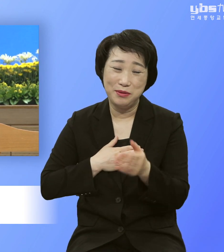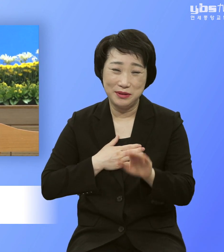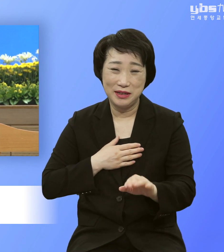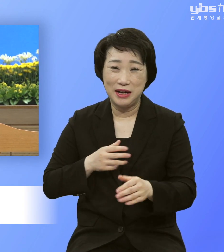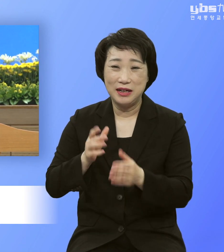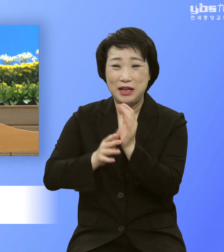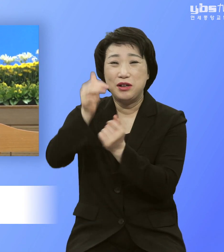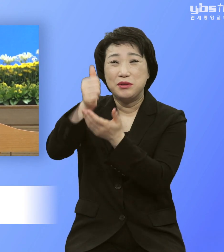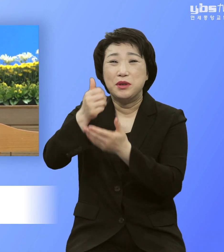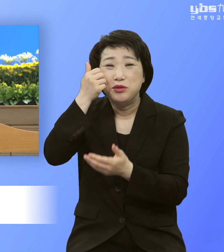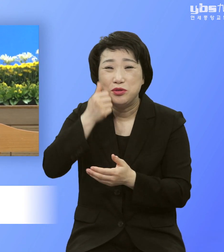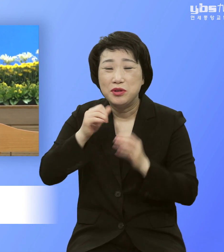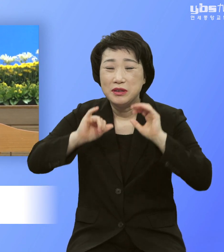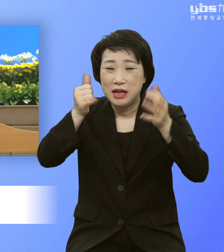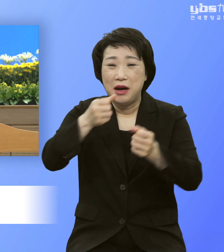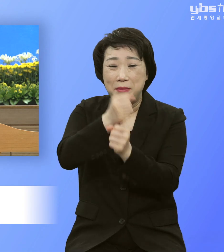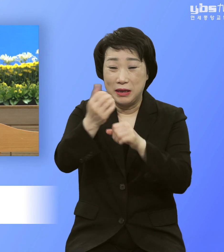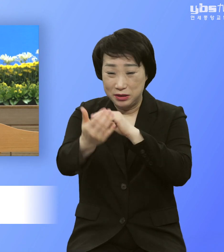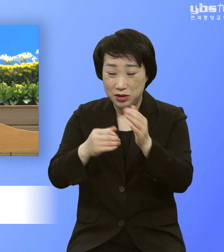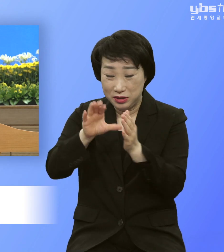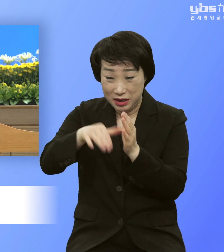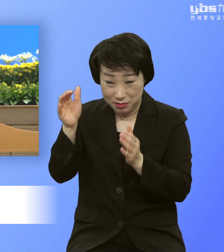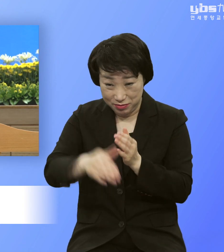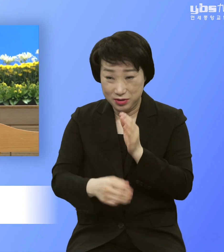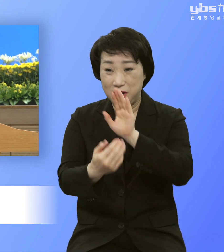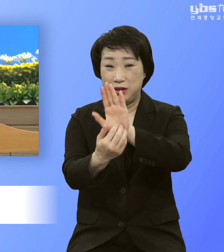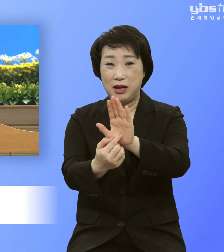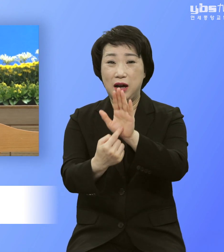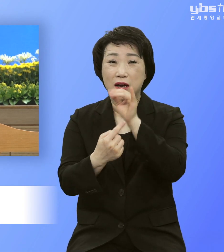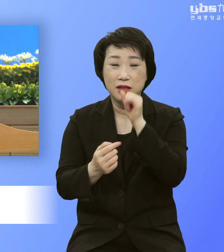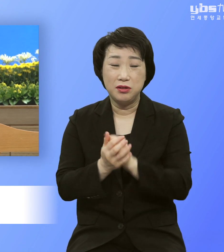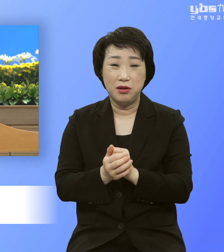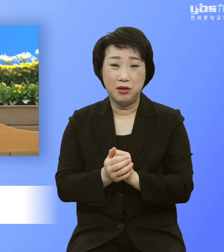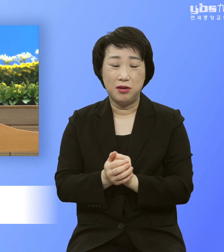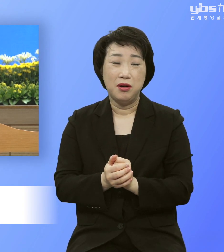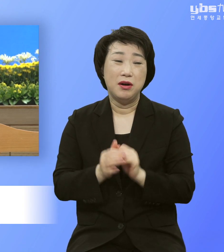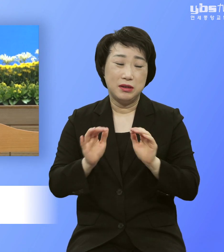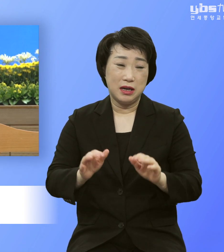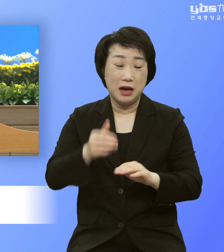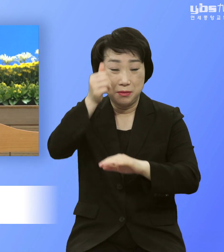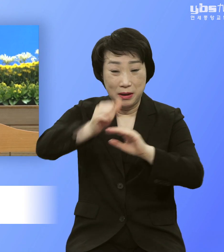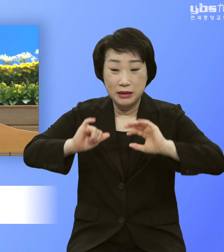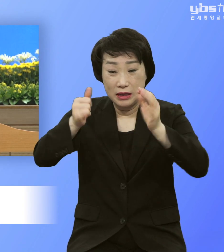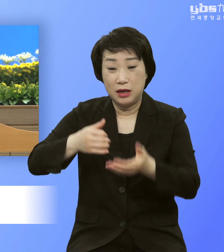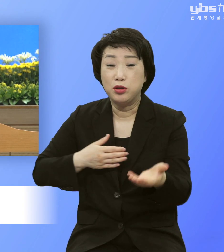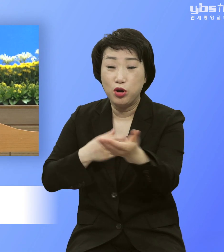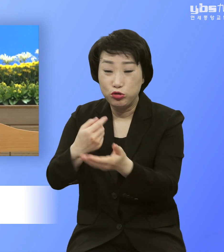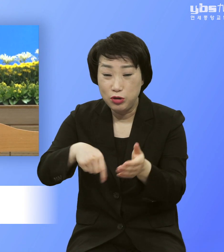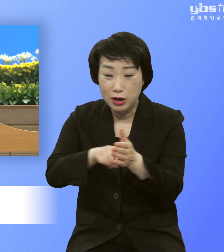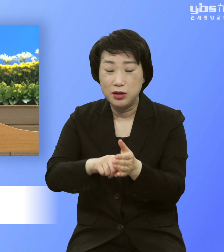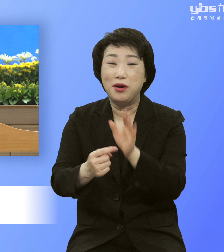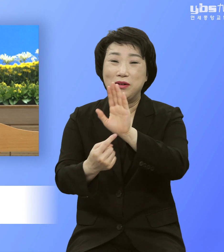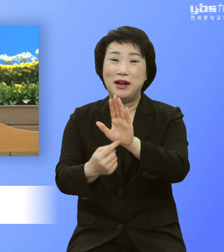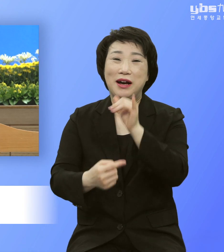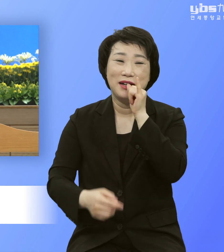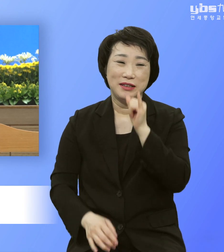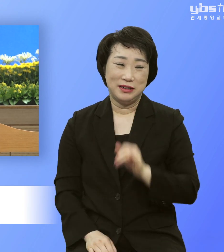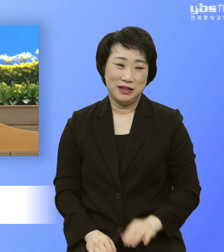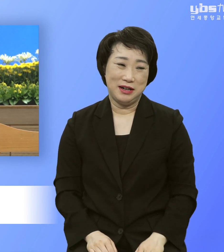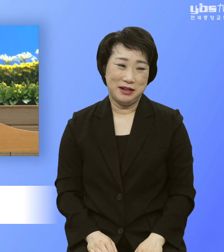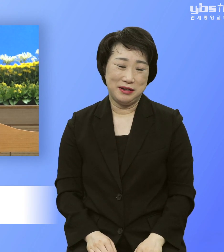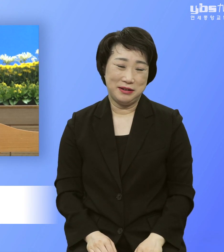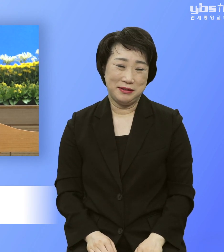그는 창세로부터 미리 알신 바다나 얼리든 자다 이 말세에 너희를 위해 나타신 바